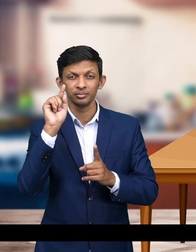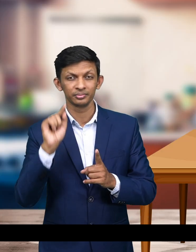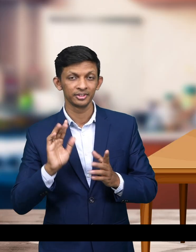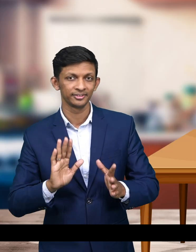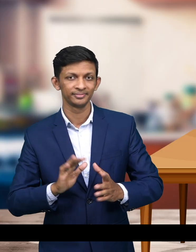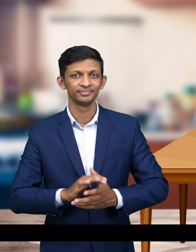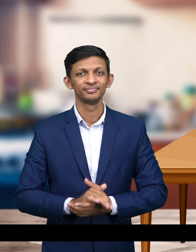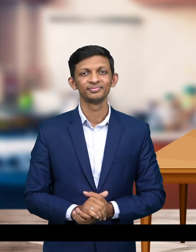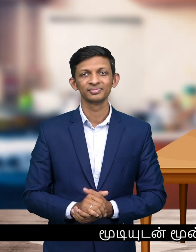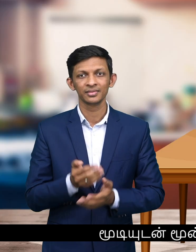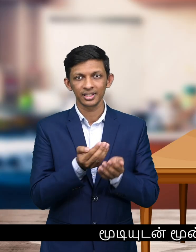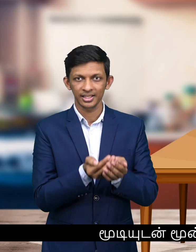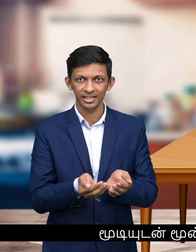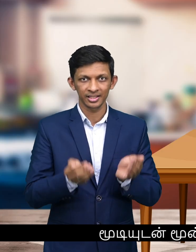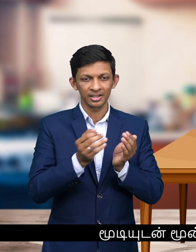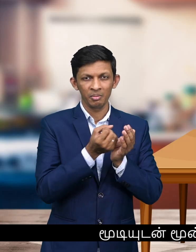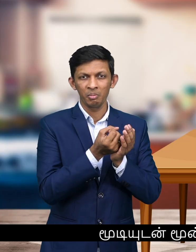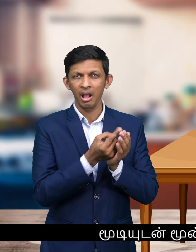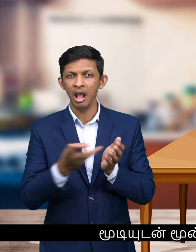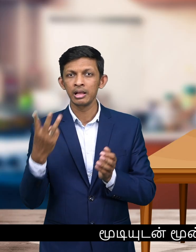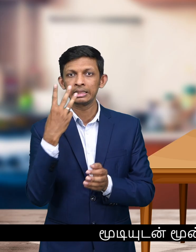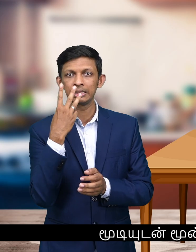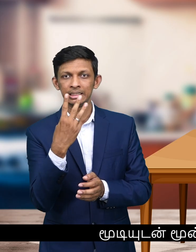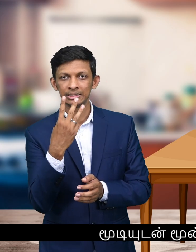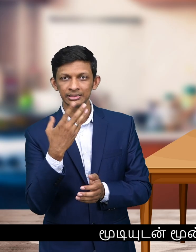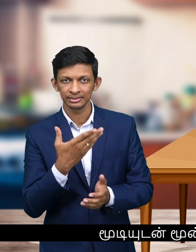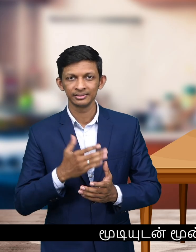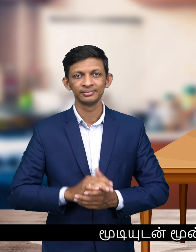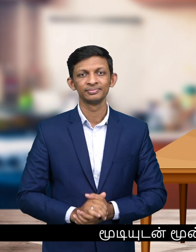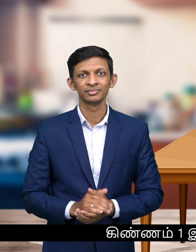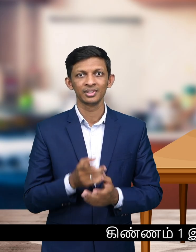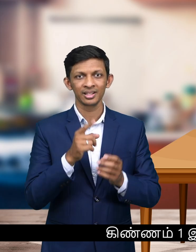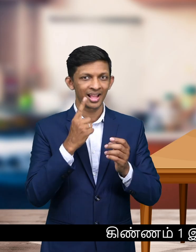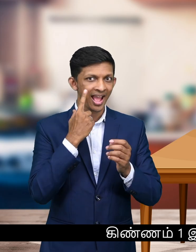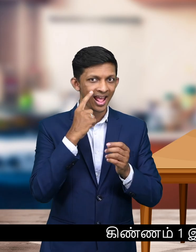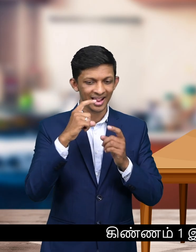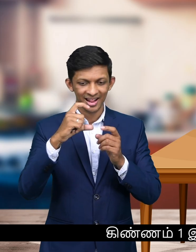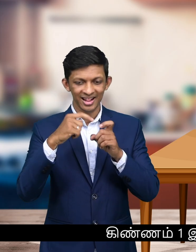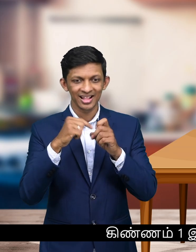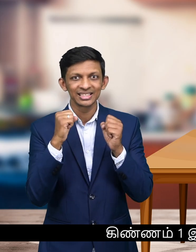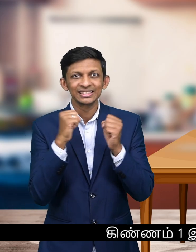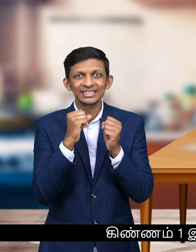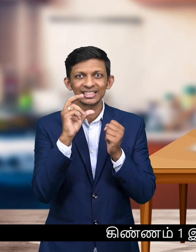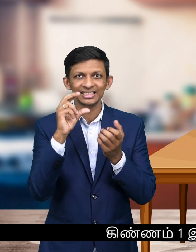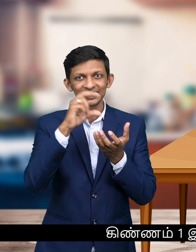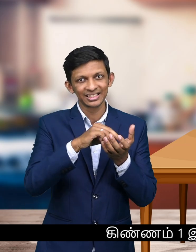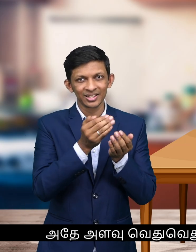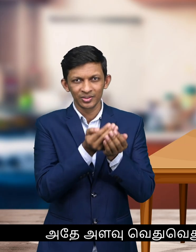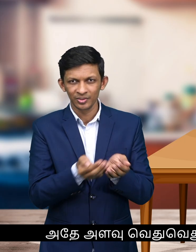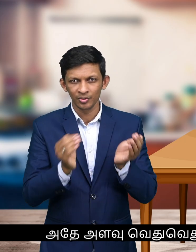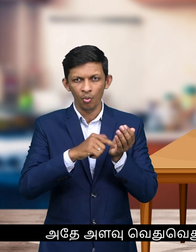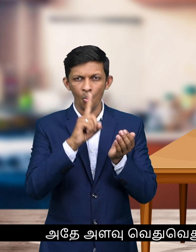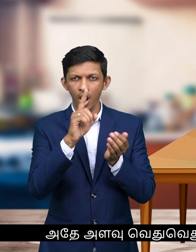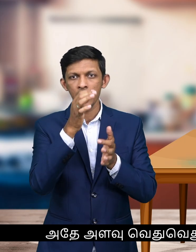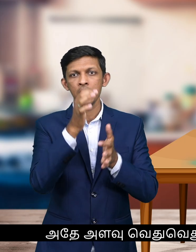செயல்பாடு: மூடியுடன் 3 கிண்ணங்களை எடுக்கவும். கிண்ணம் ஒன்றில் குளிர்ந்த பாலை ஊற்றவும்.